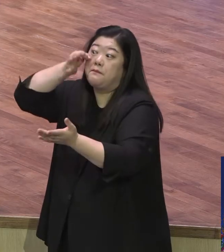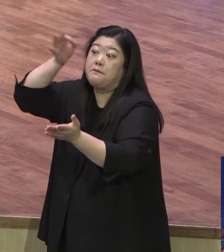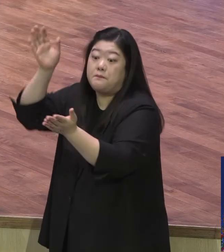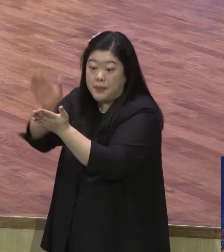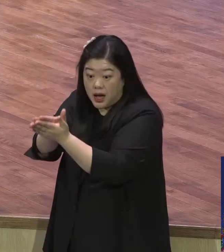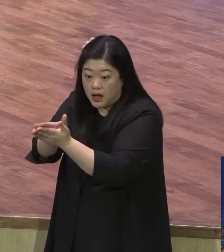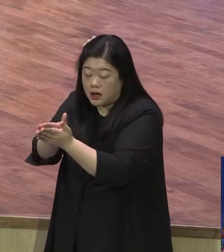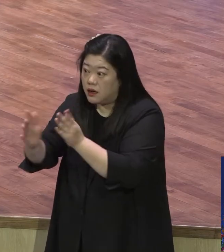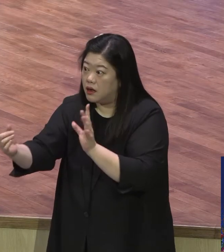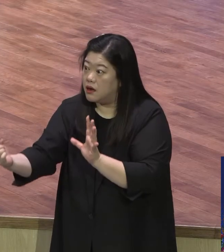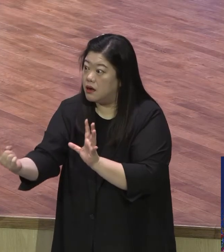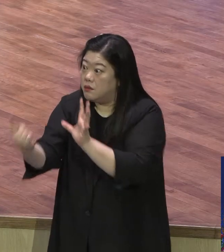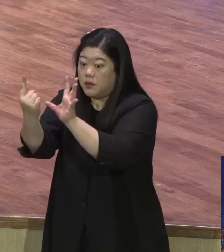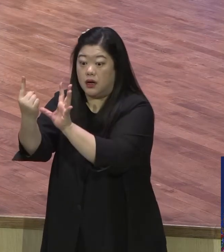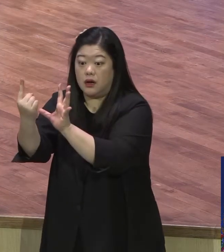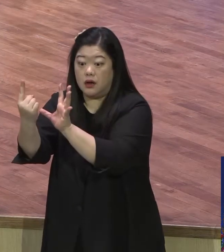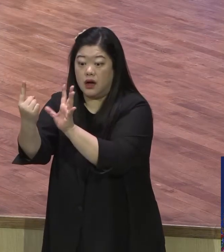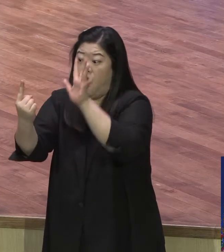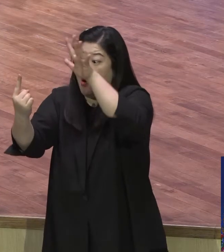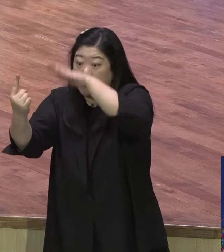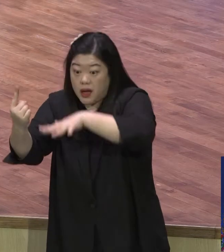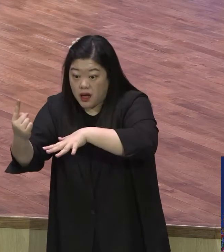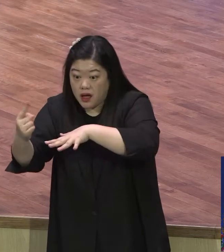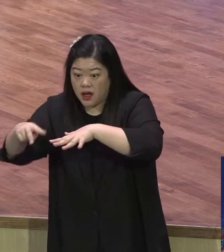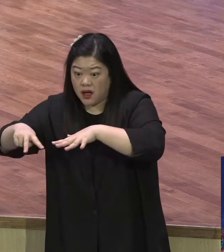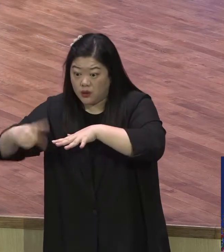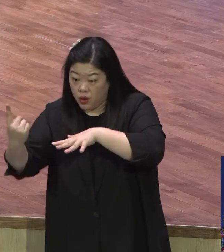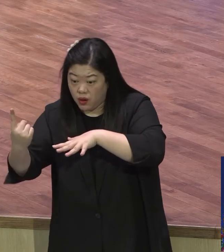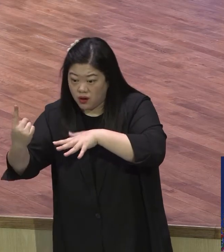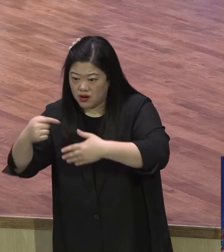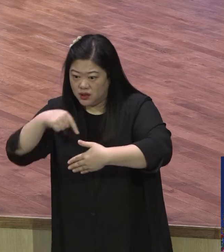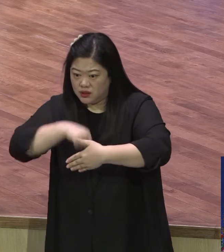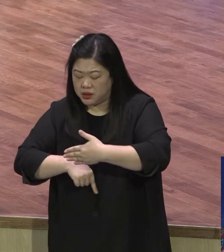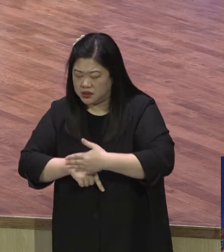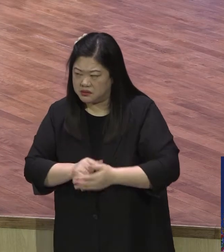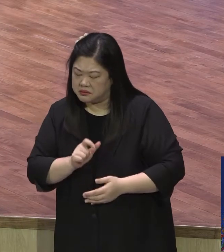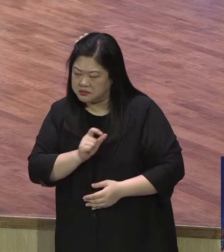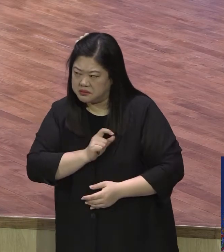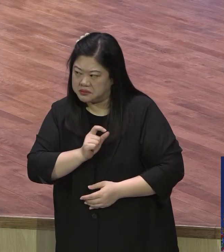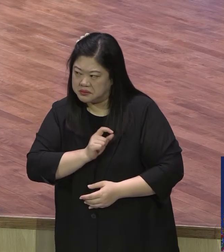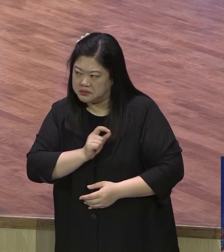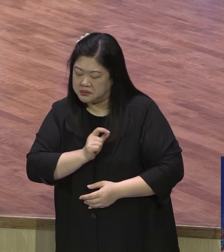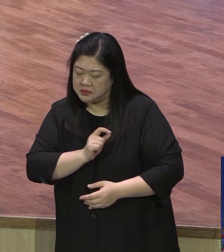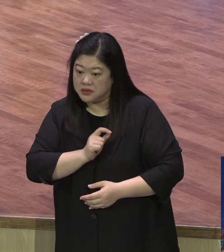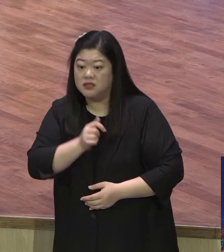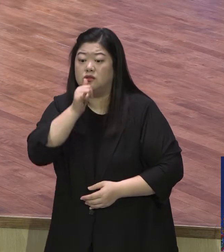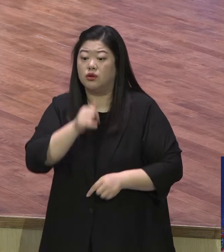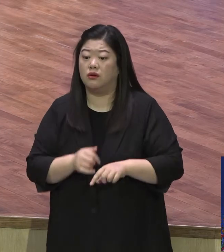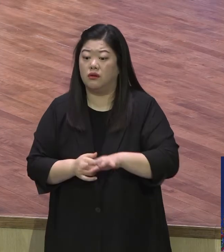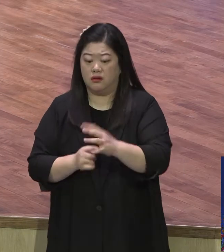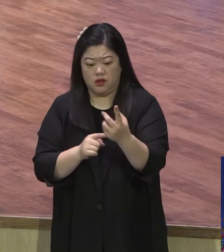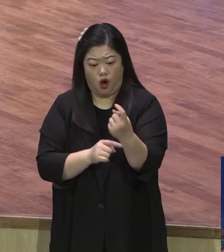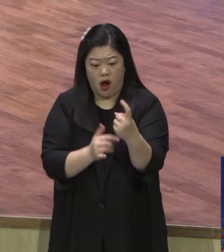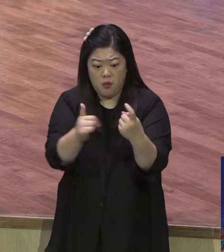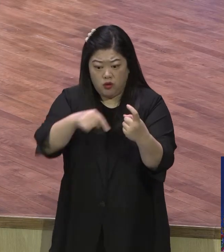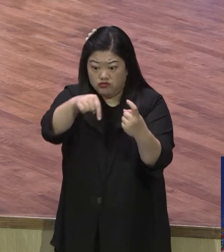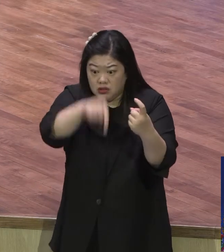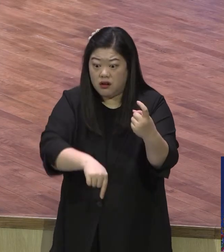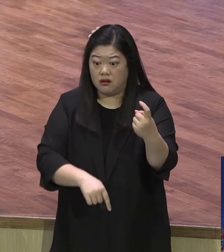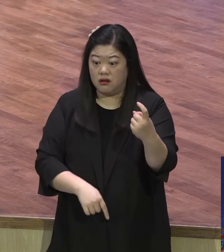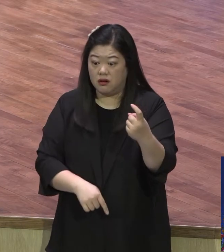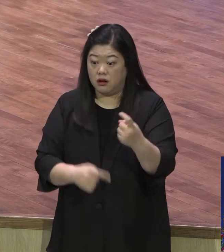부활하신 예수님을 직접 보고 경비하는데 아직도 의심하는 자가 있더라 예수님을 보고